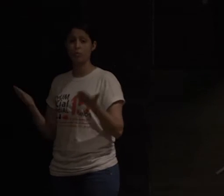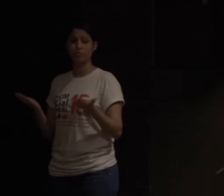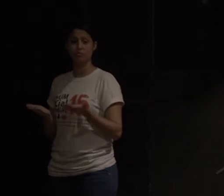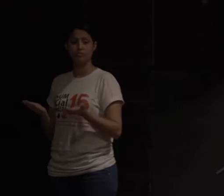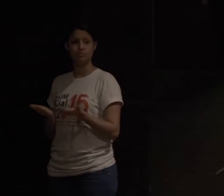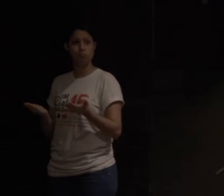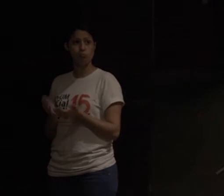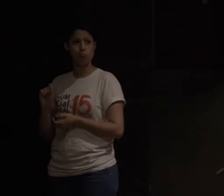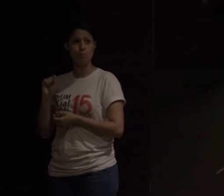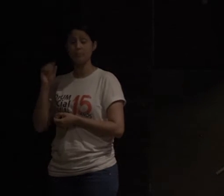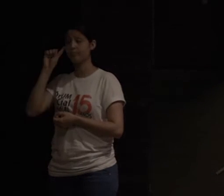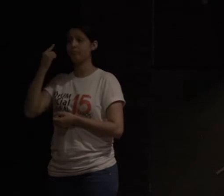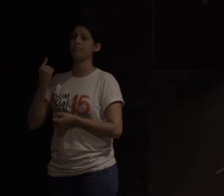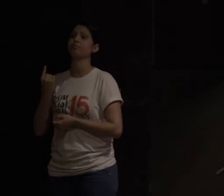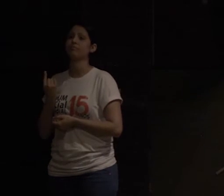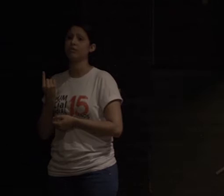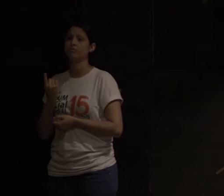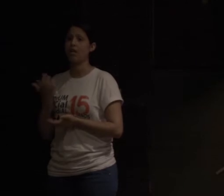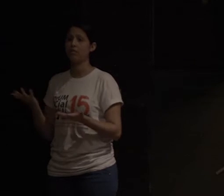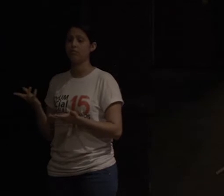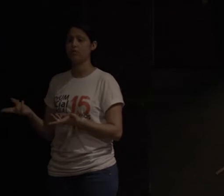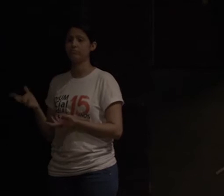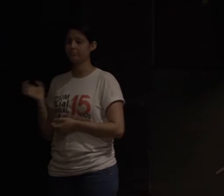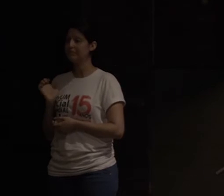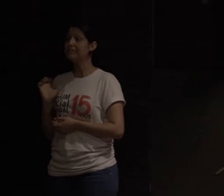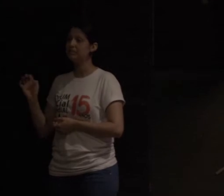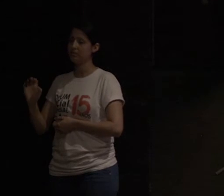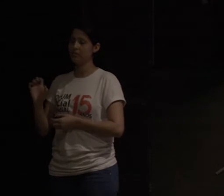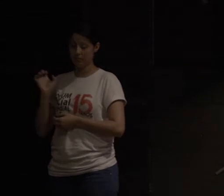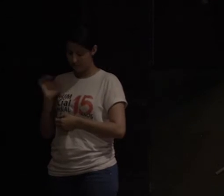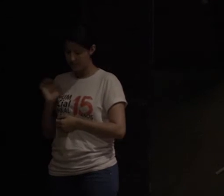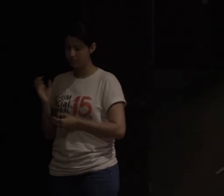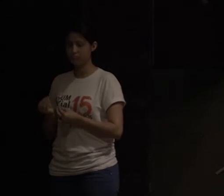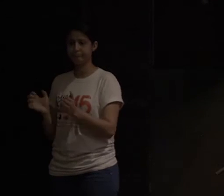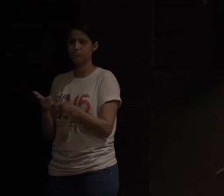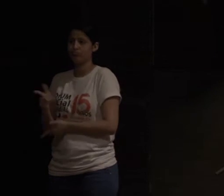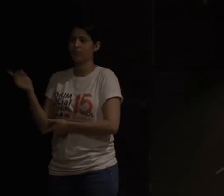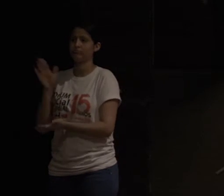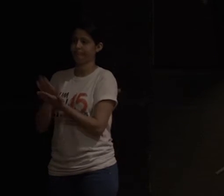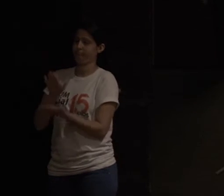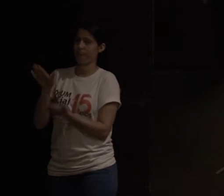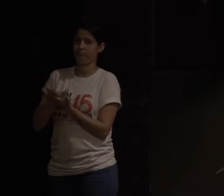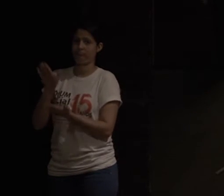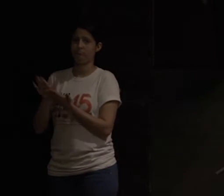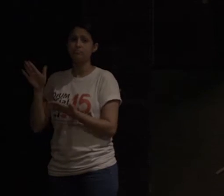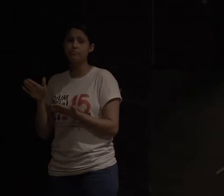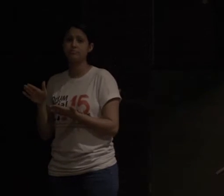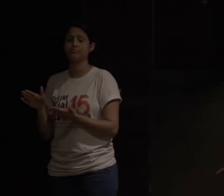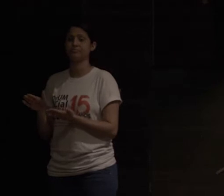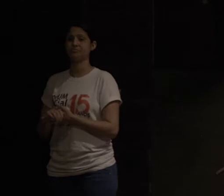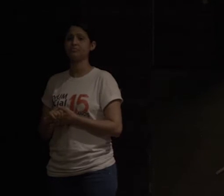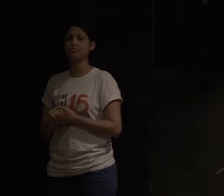então, porque a criação da riqueza é uma riqueza improdutiva, é do resultado da especulação ou do